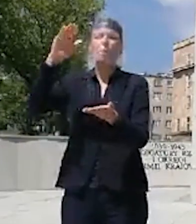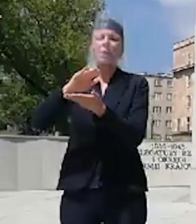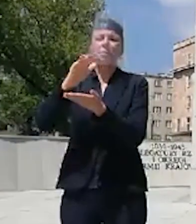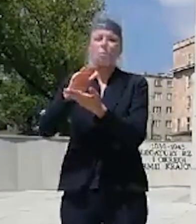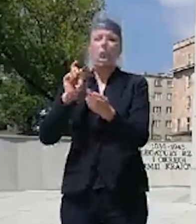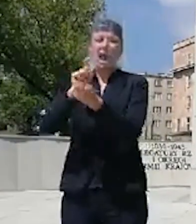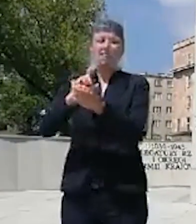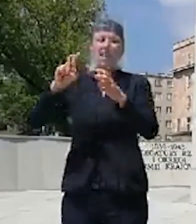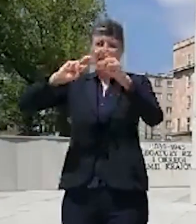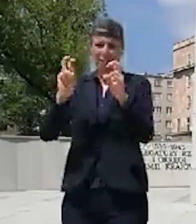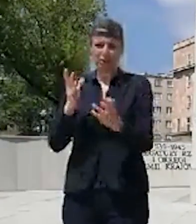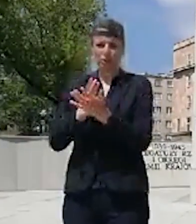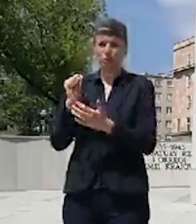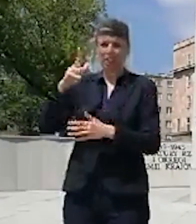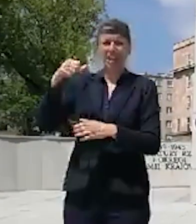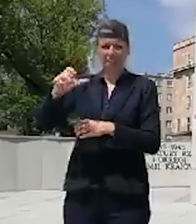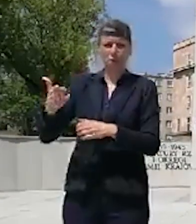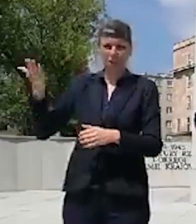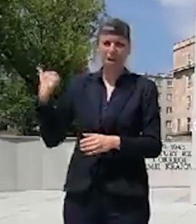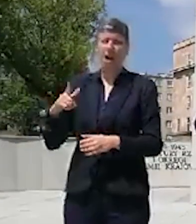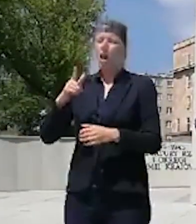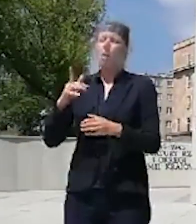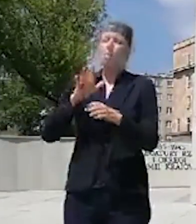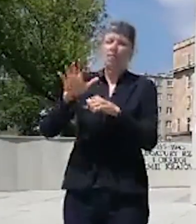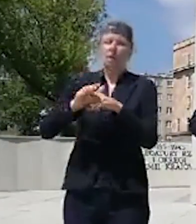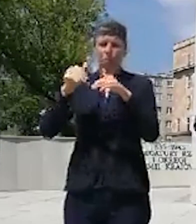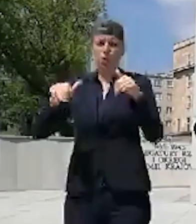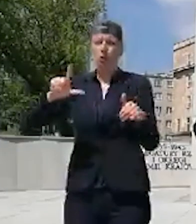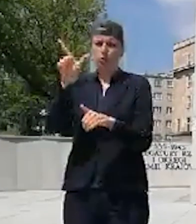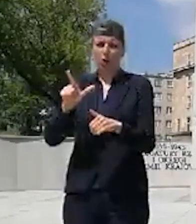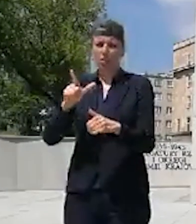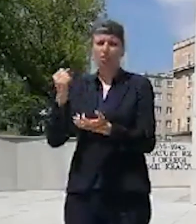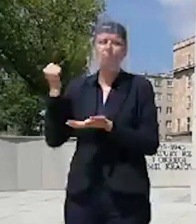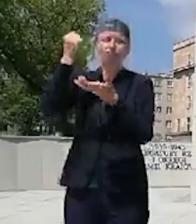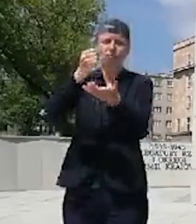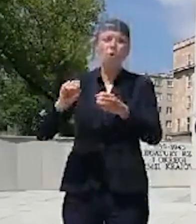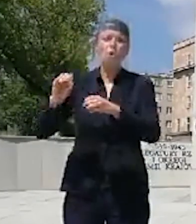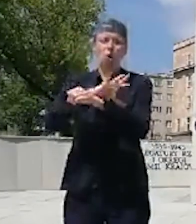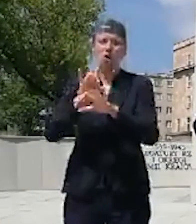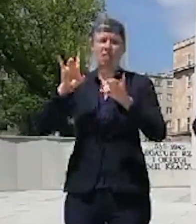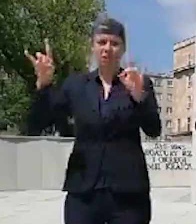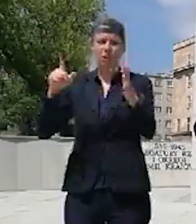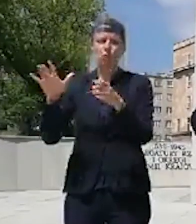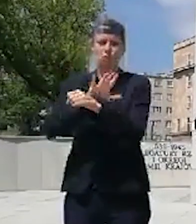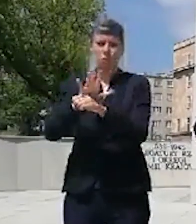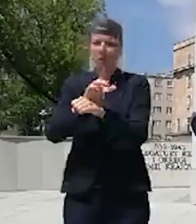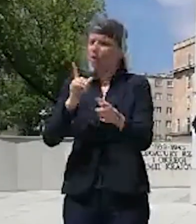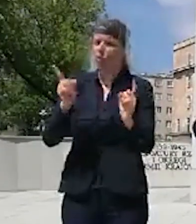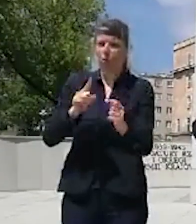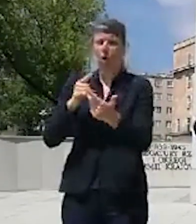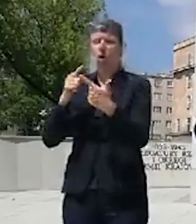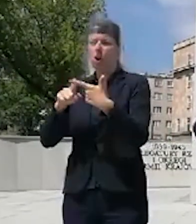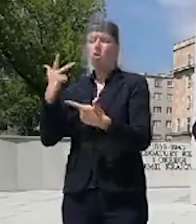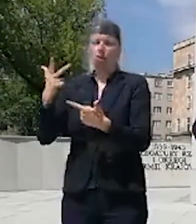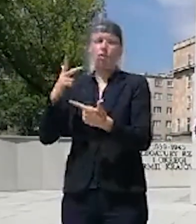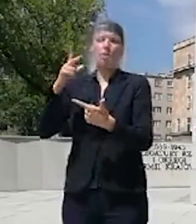temu. 15 miliardów złotych korona subwencji dla samorządów jak najszybciej. 3% z VAT-u na stałe do